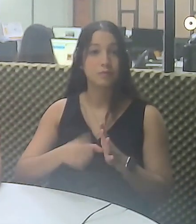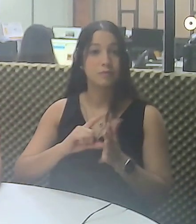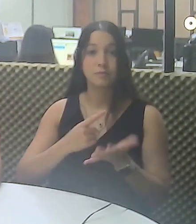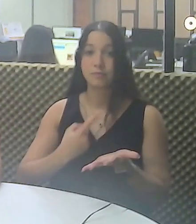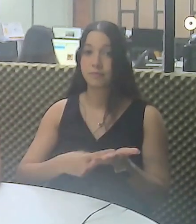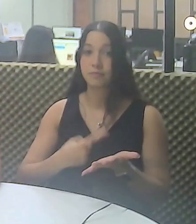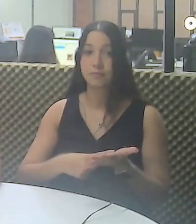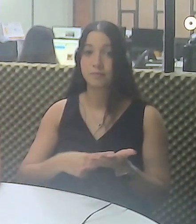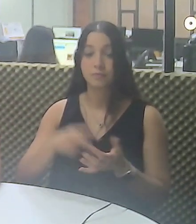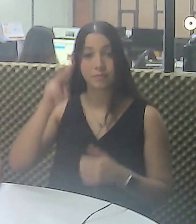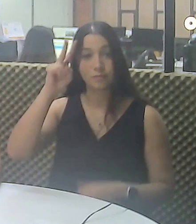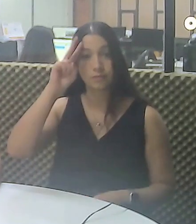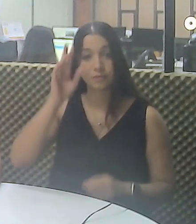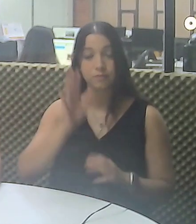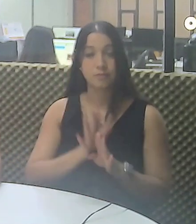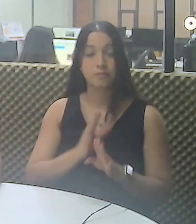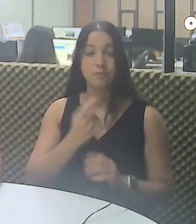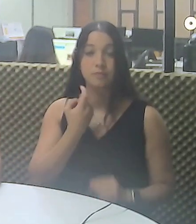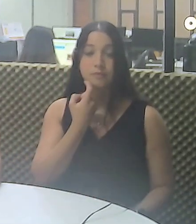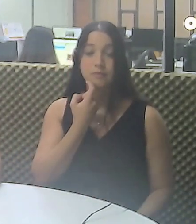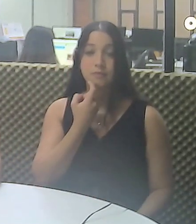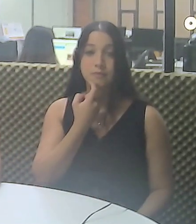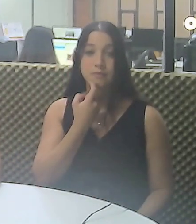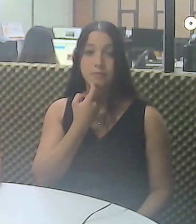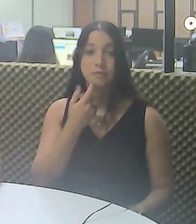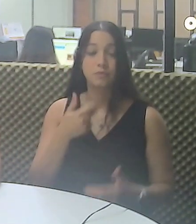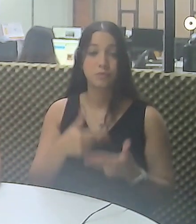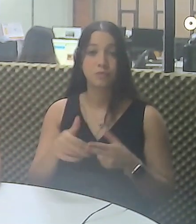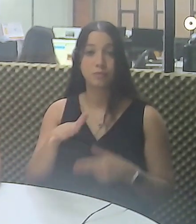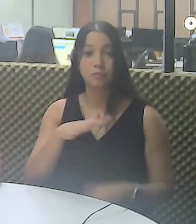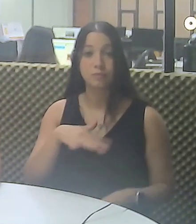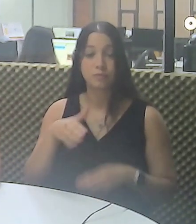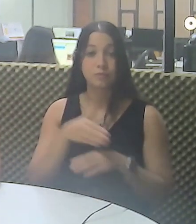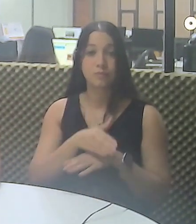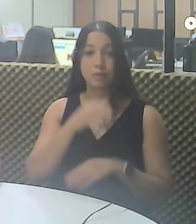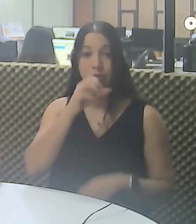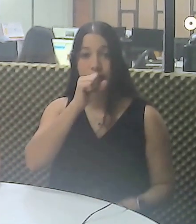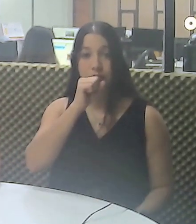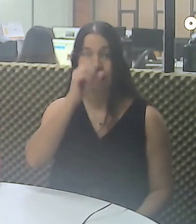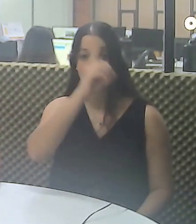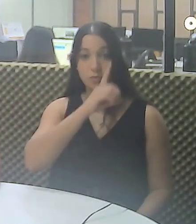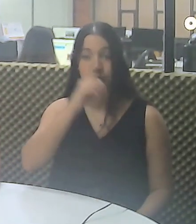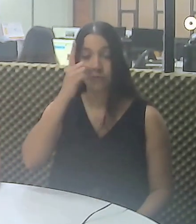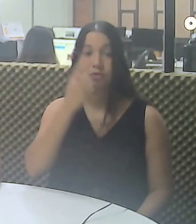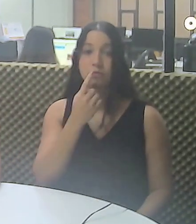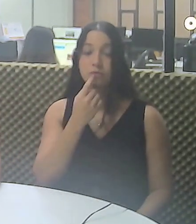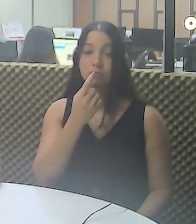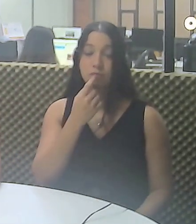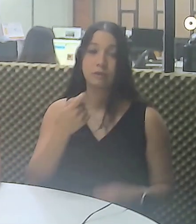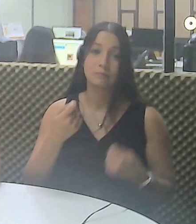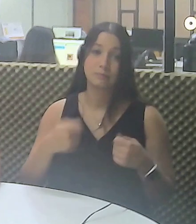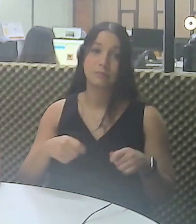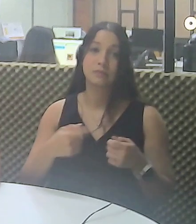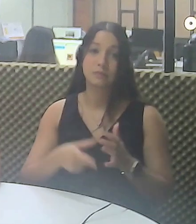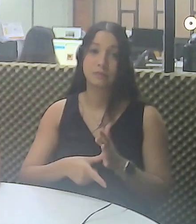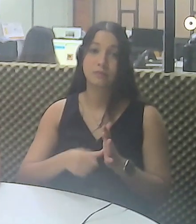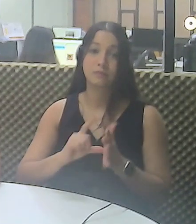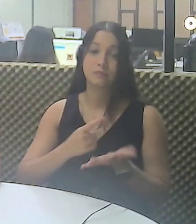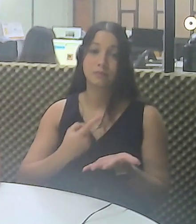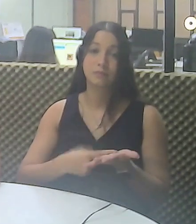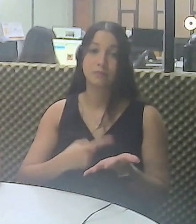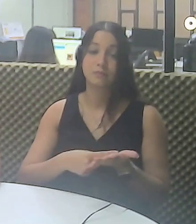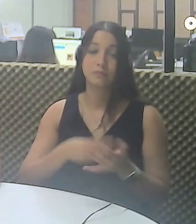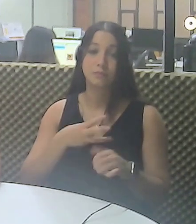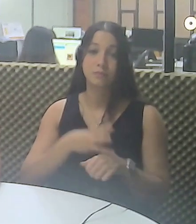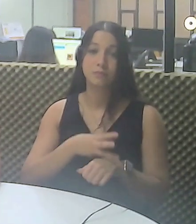agendamento de segunda a sexta-feira. Para utilizar o espaço aos sábados, domingos e feriados, é preciso fazer agendamento